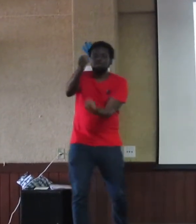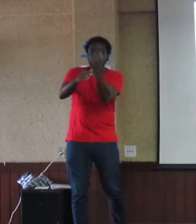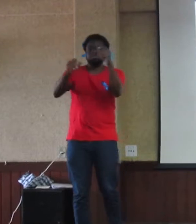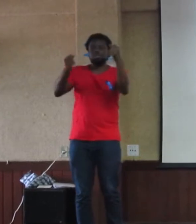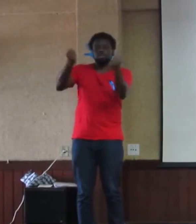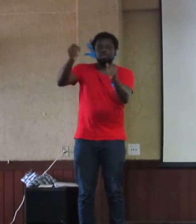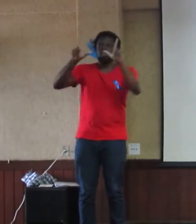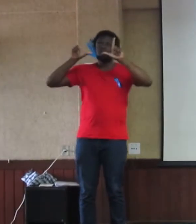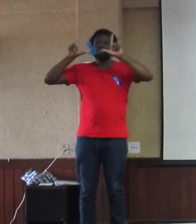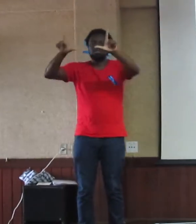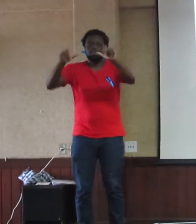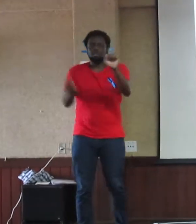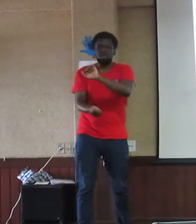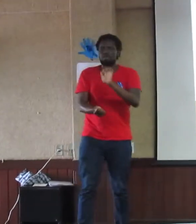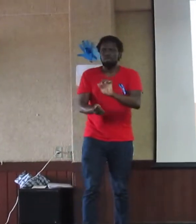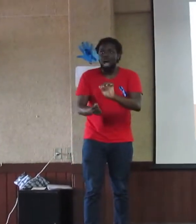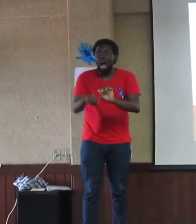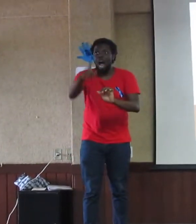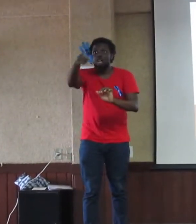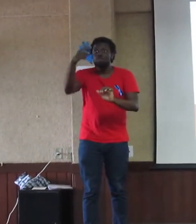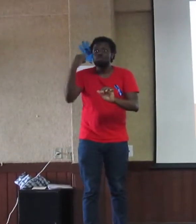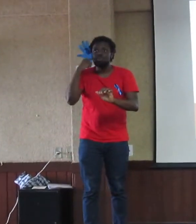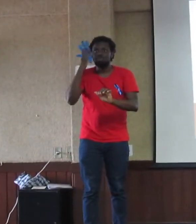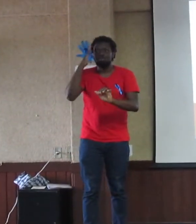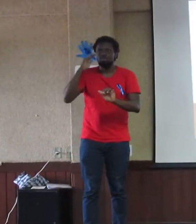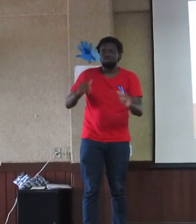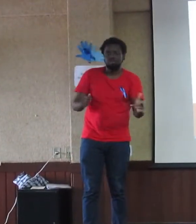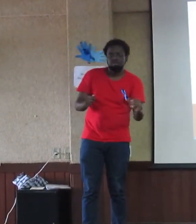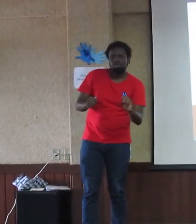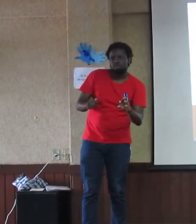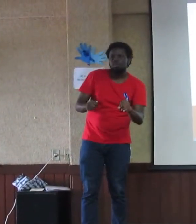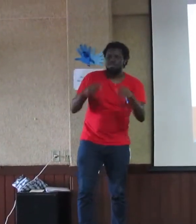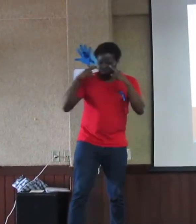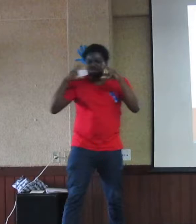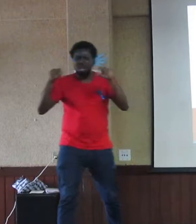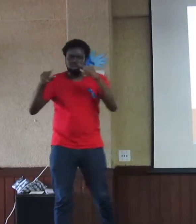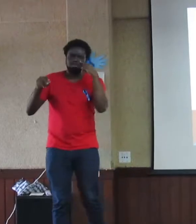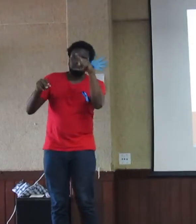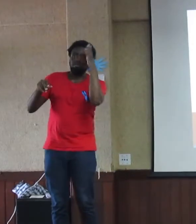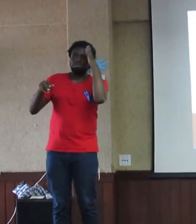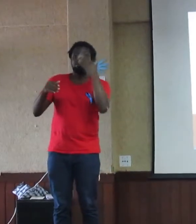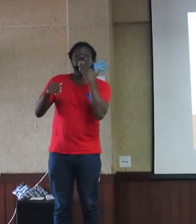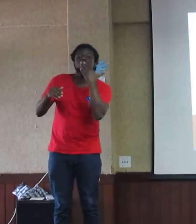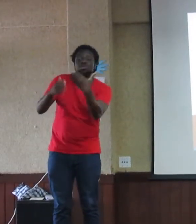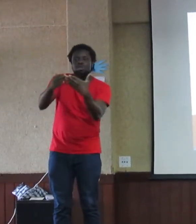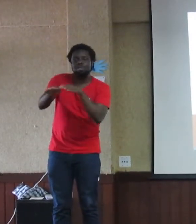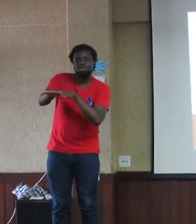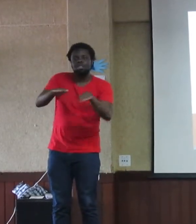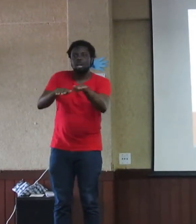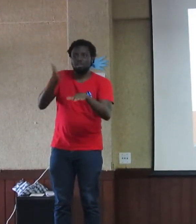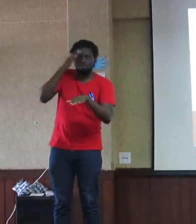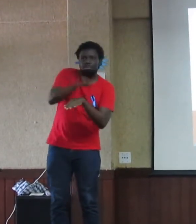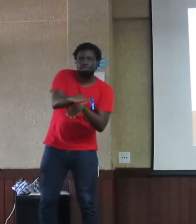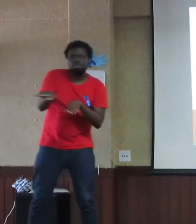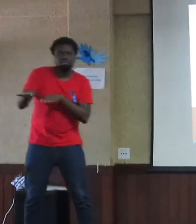vai escutar a buzina. Mas o surdo ele tem um recurso totalmente visual. As sinalizações